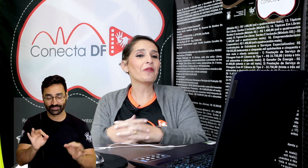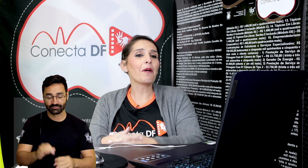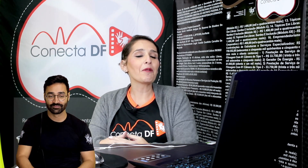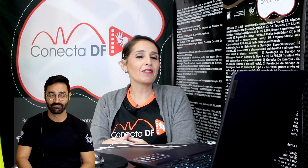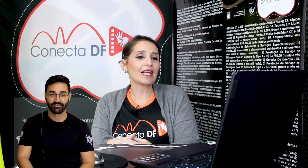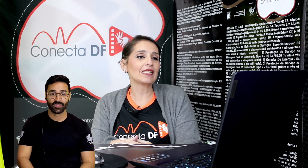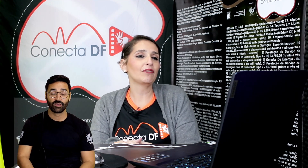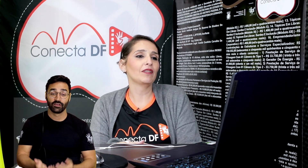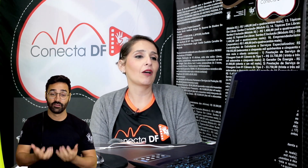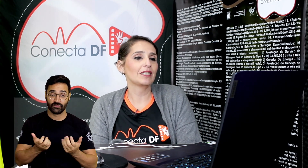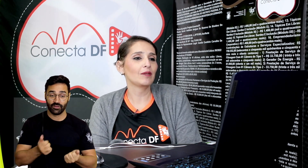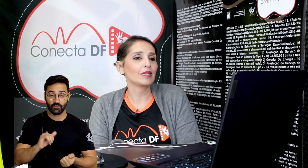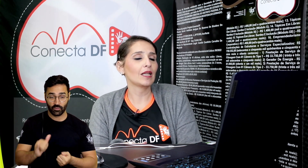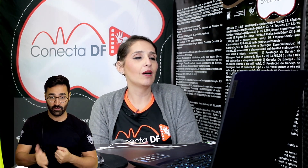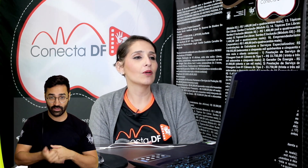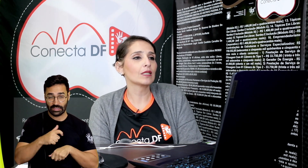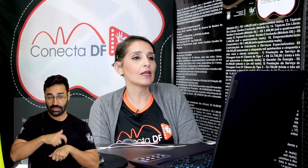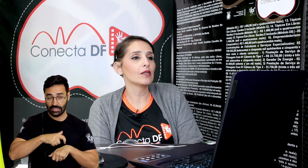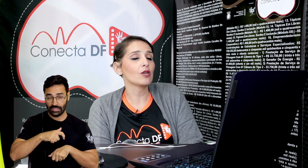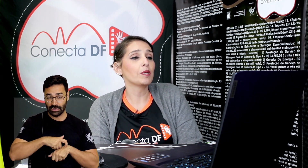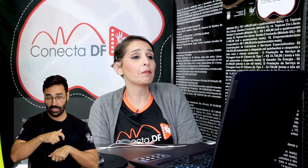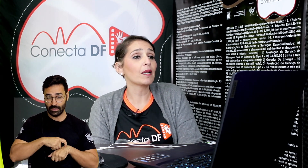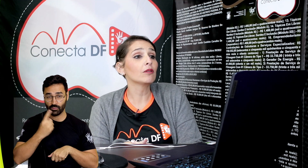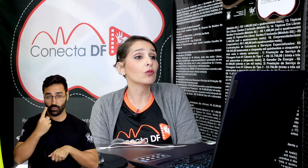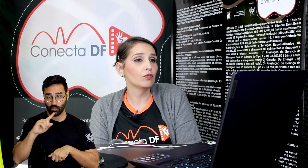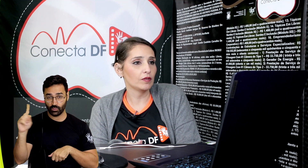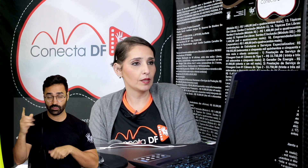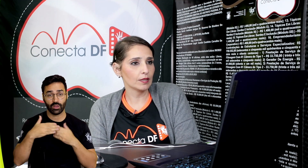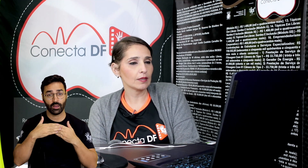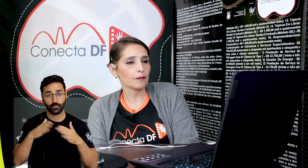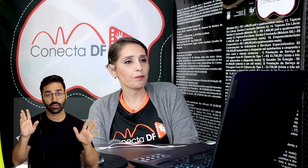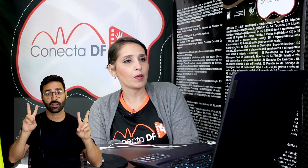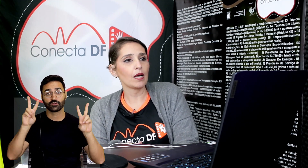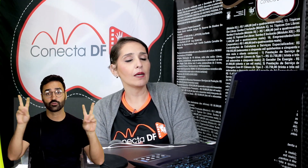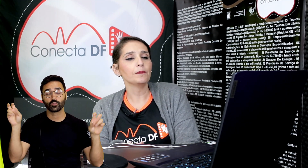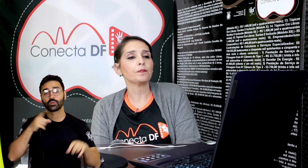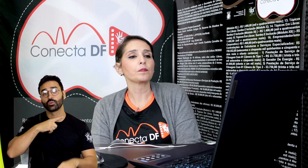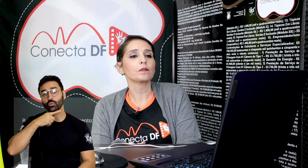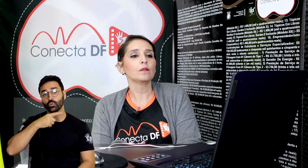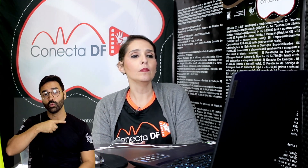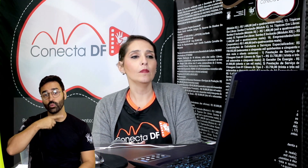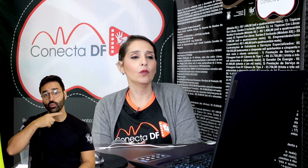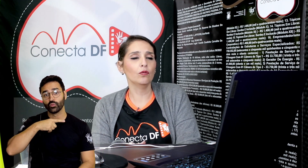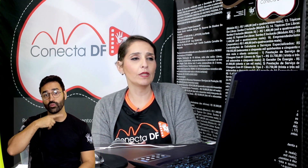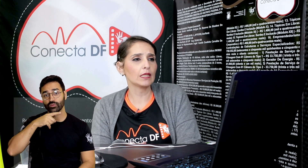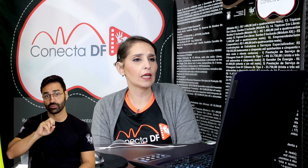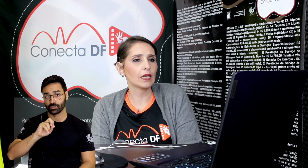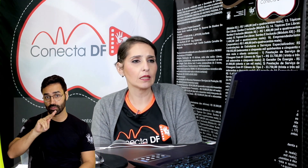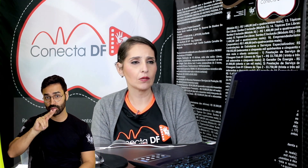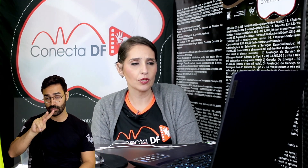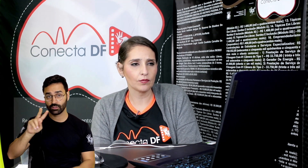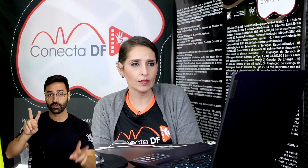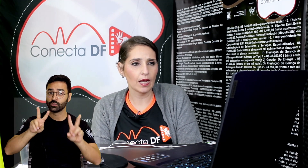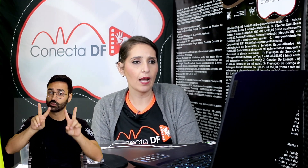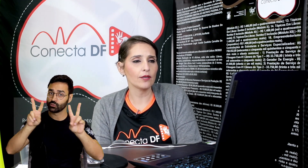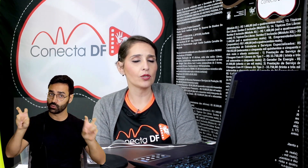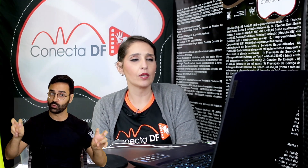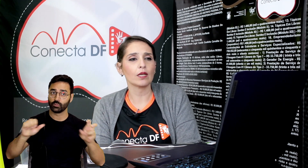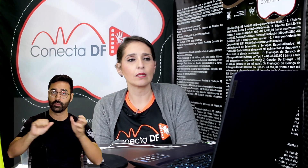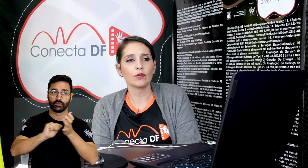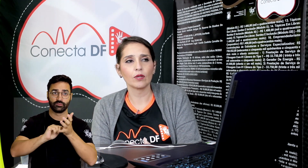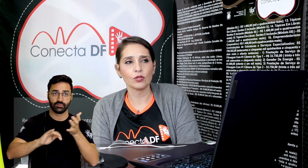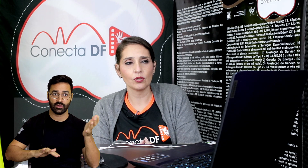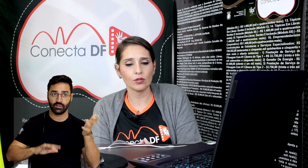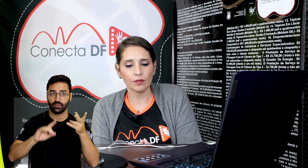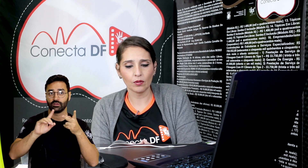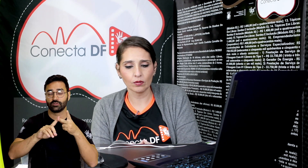Pessoal, vamos aproveitar esse finalzinho, então. Eu gostaria de abrir para dúvidas, tá? Dúvidas em relação à atividade, em